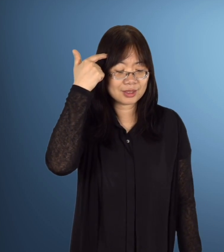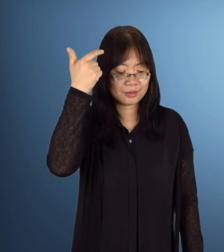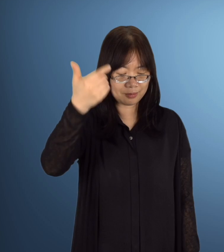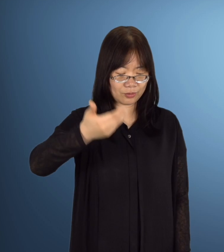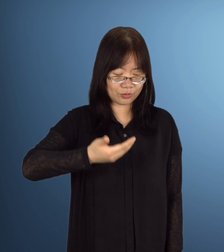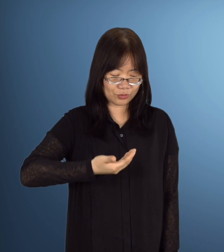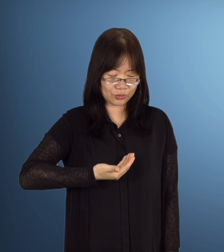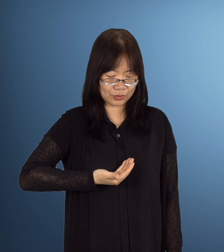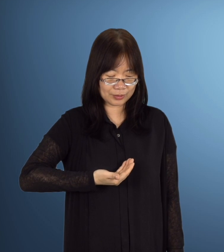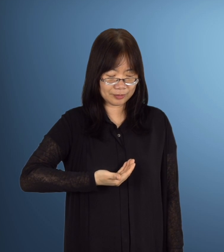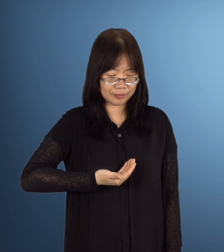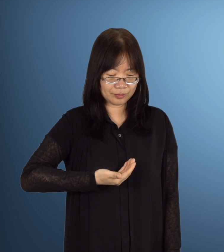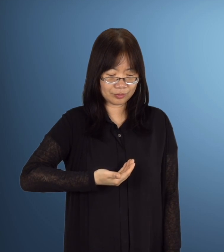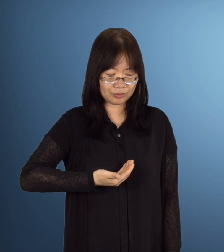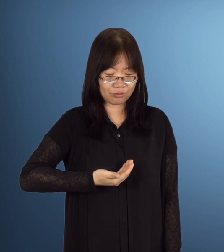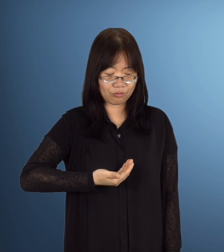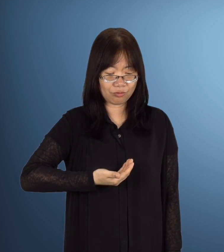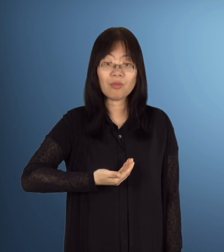앞에